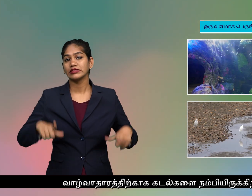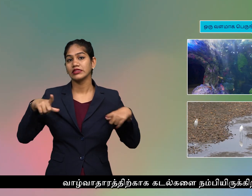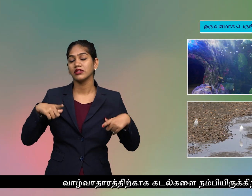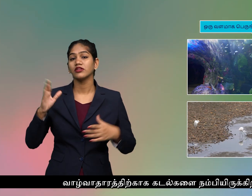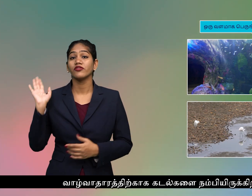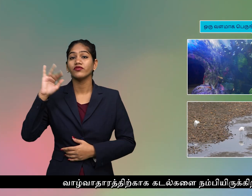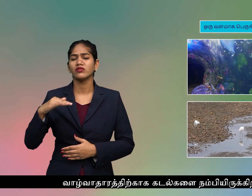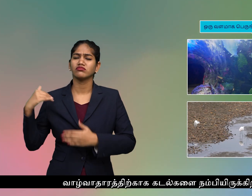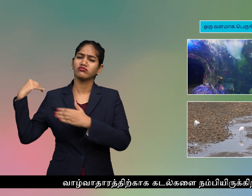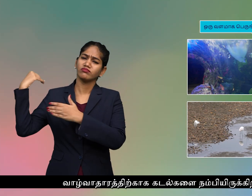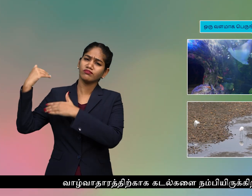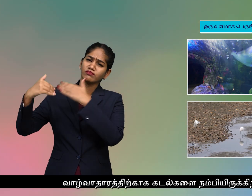வாழ்வாதாரத்திற்காக கடல்களை நம்பியிருக்கிறார்கள்.